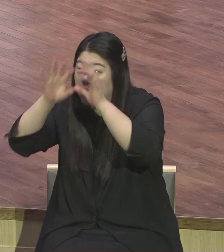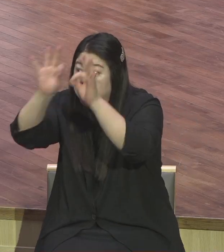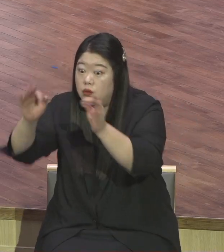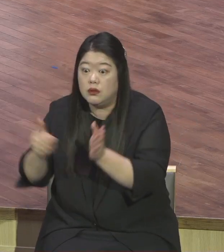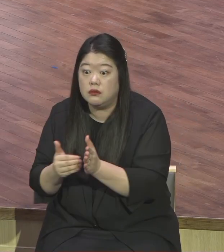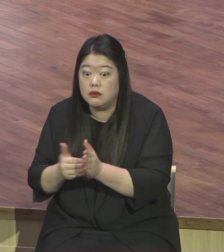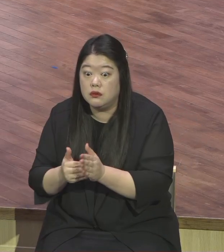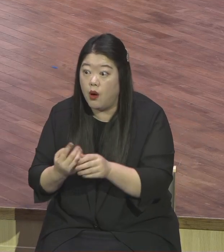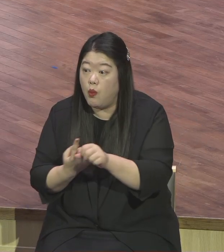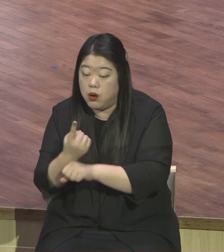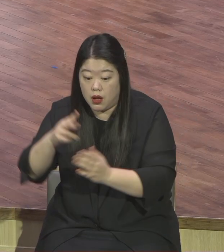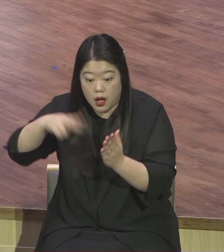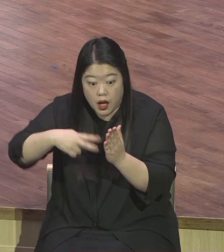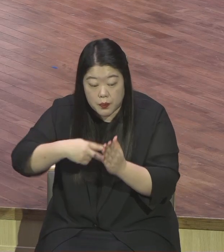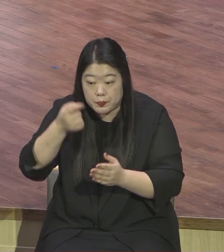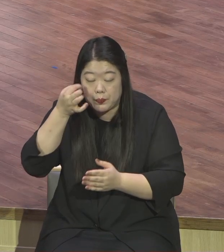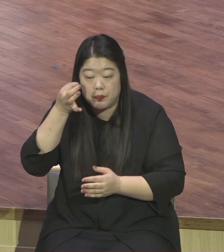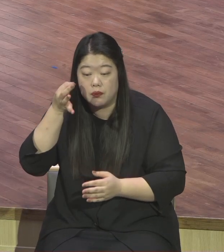들은 거예요.